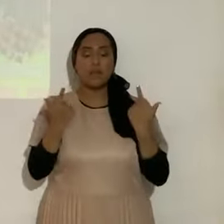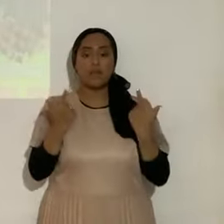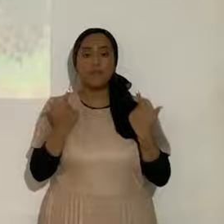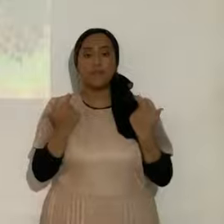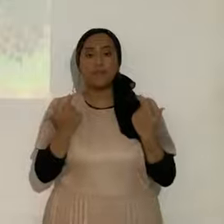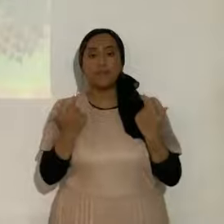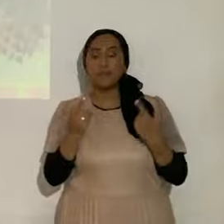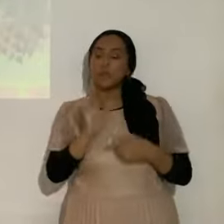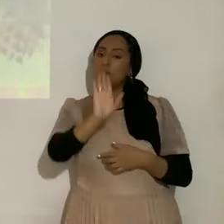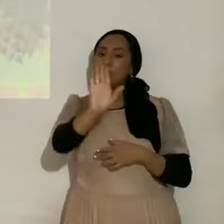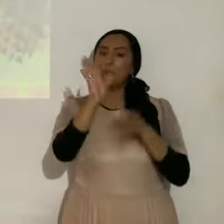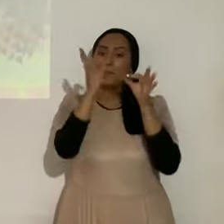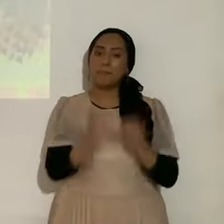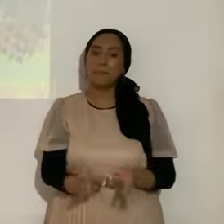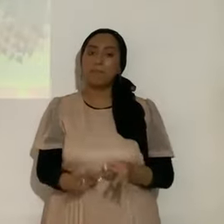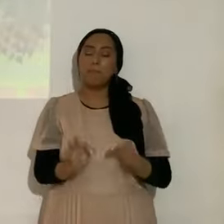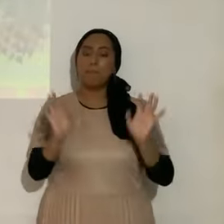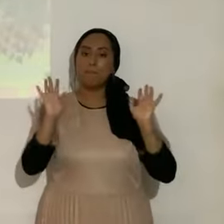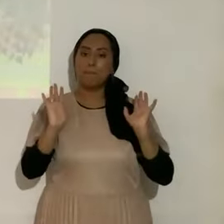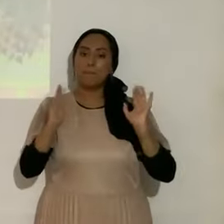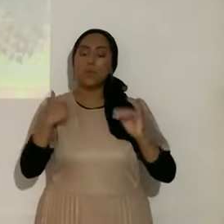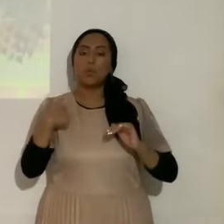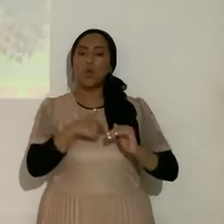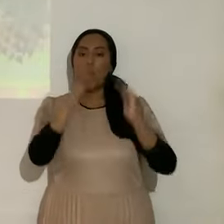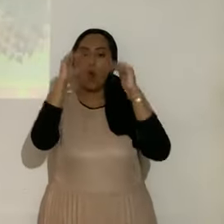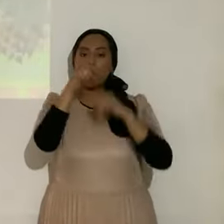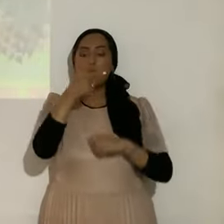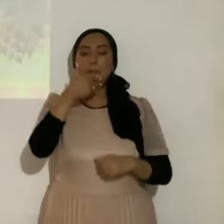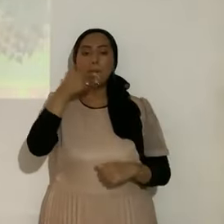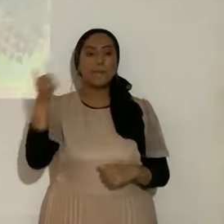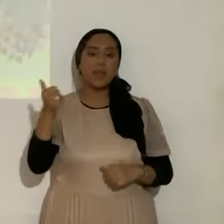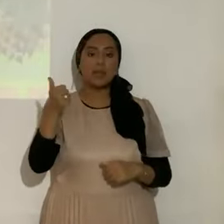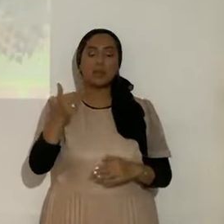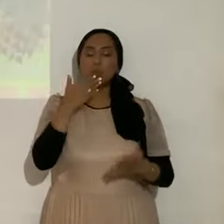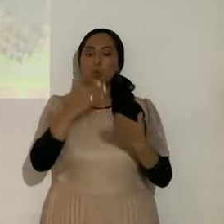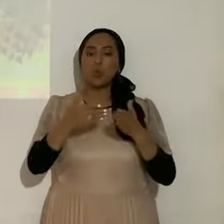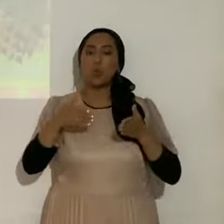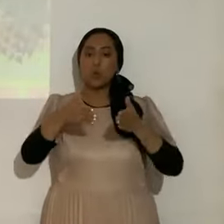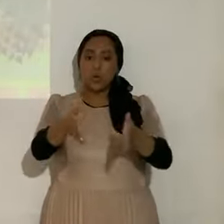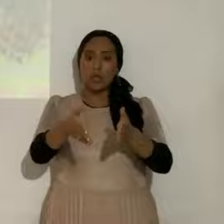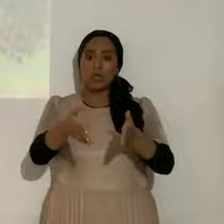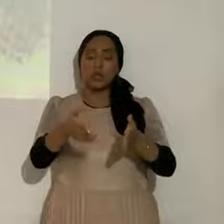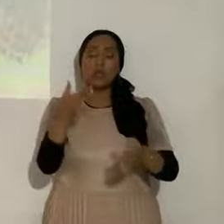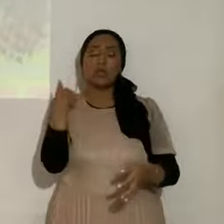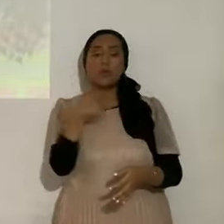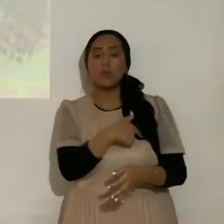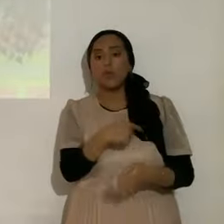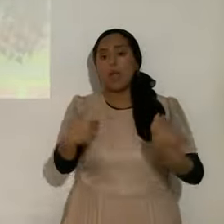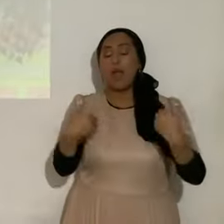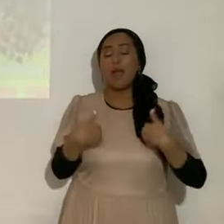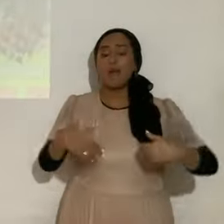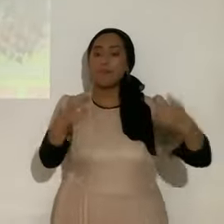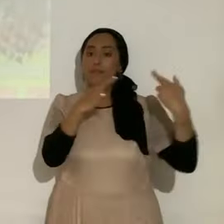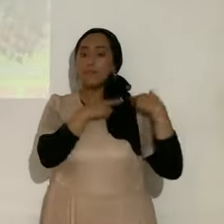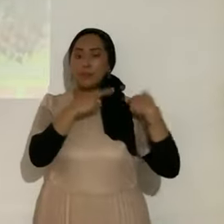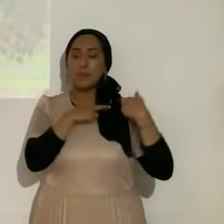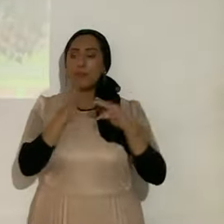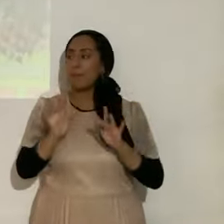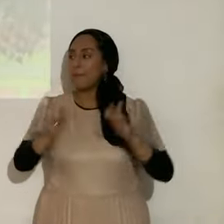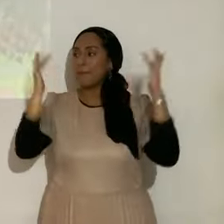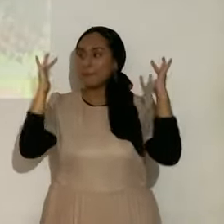es tu decisión. Te deseamos lo bueno. Te deseamos el buen camino. Tenemos la responsabilidad nosotros de